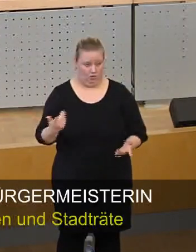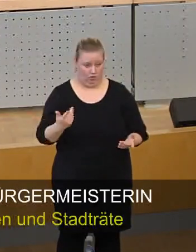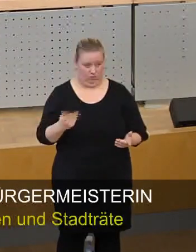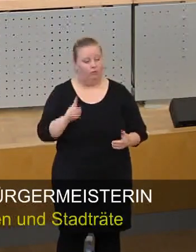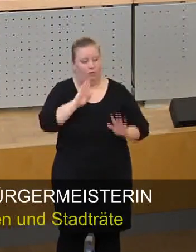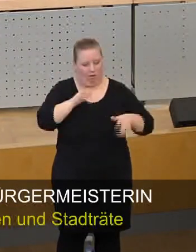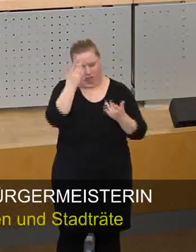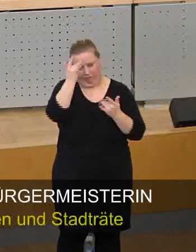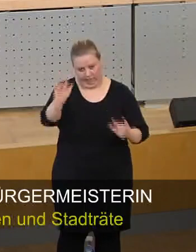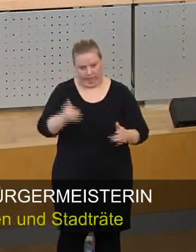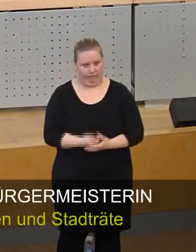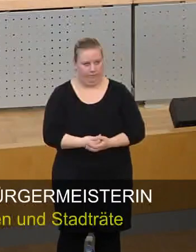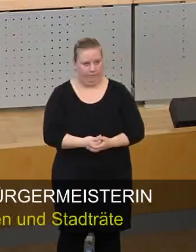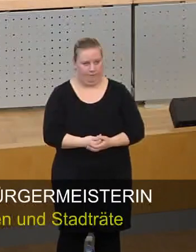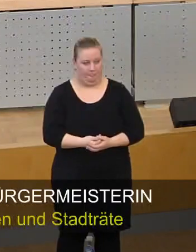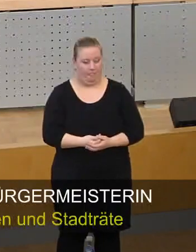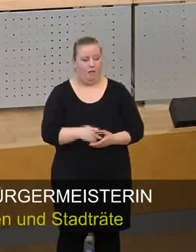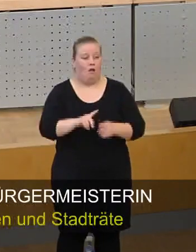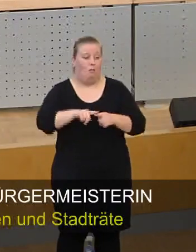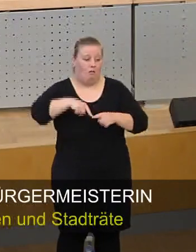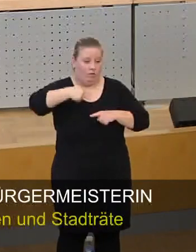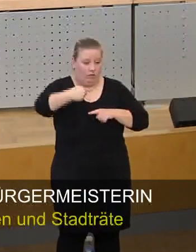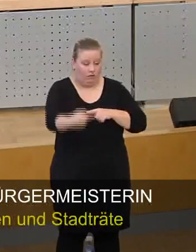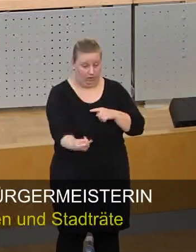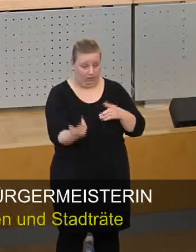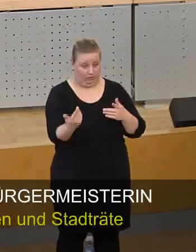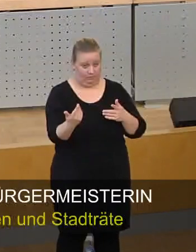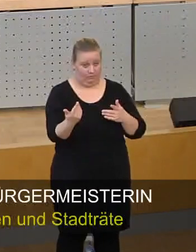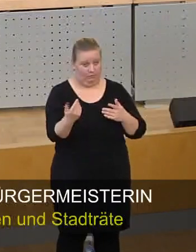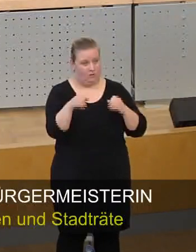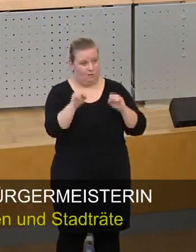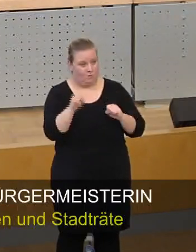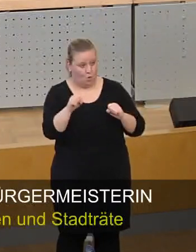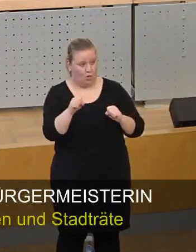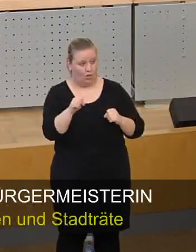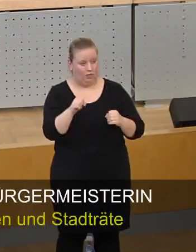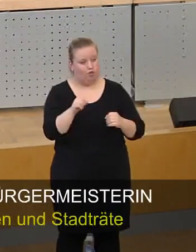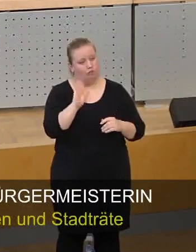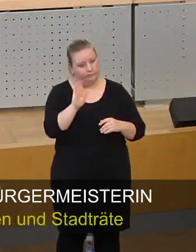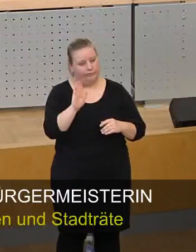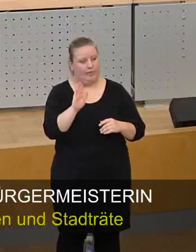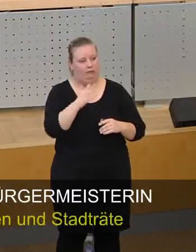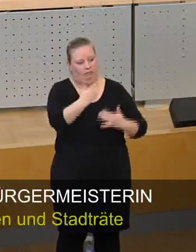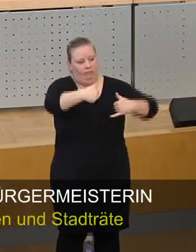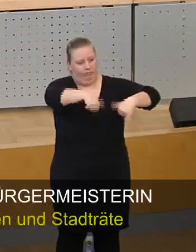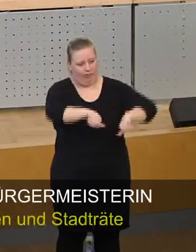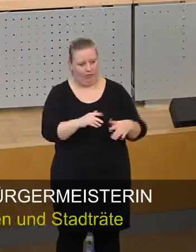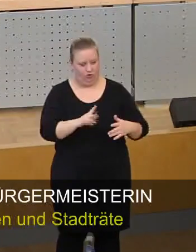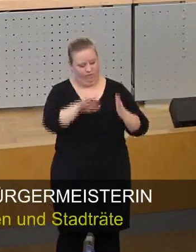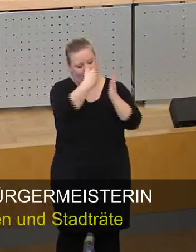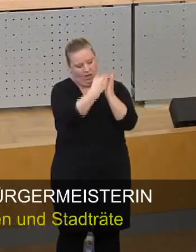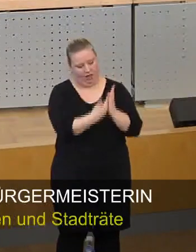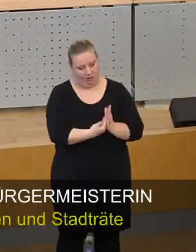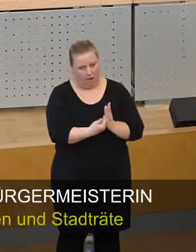konsultieren. Im Nachhinein besteht im Rahmen der Mitwirkung die gesetzliche Pflicht, alle Angaben